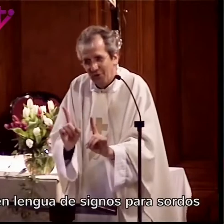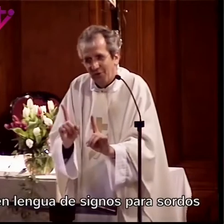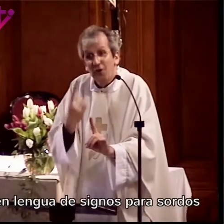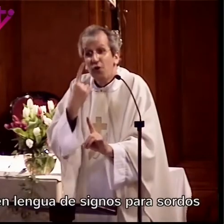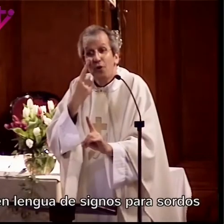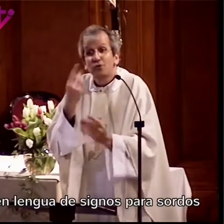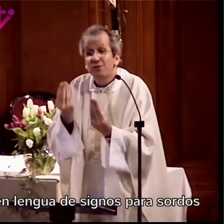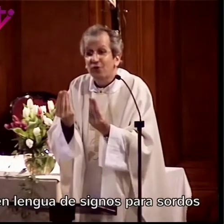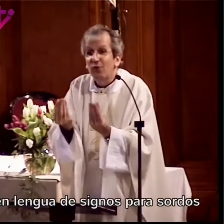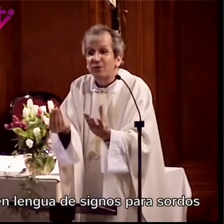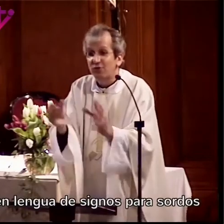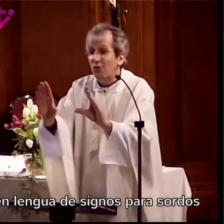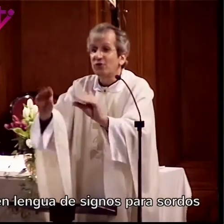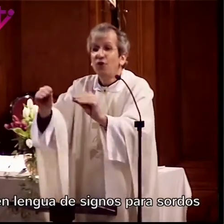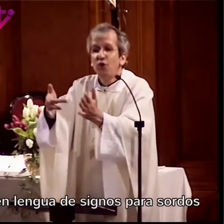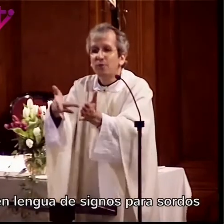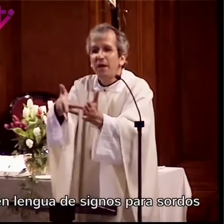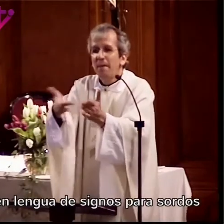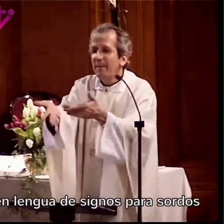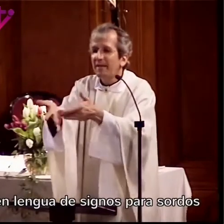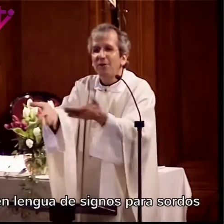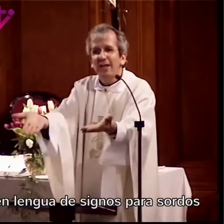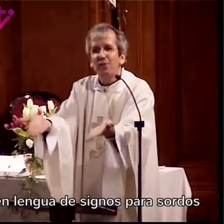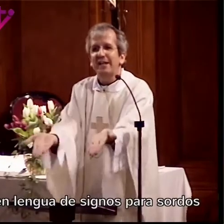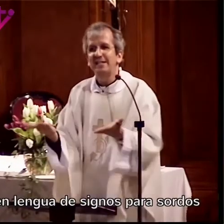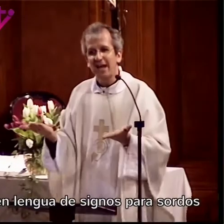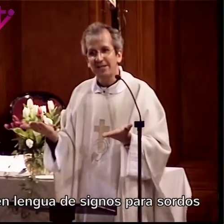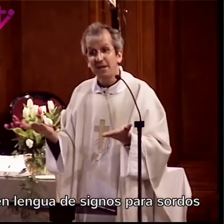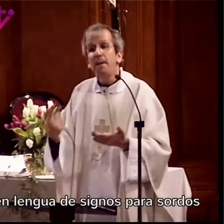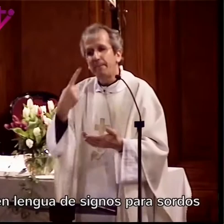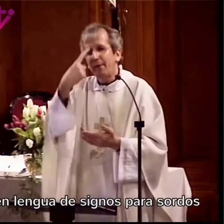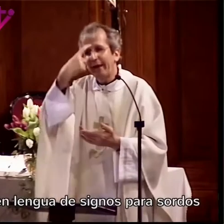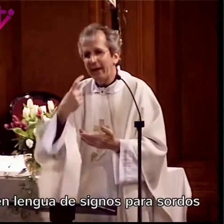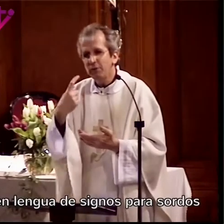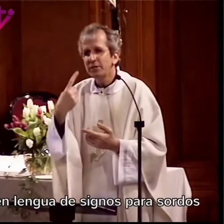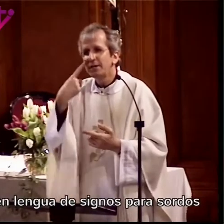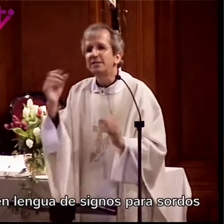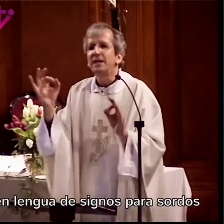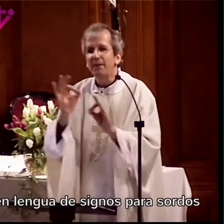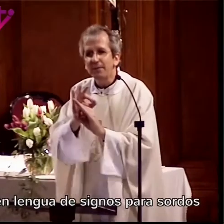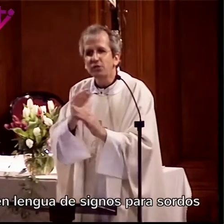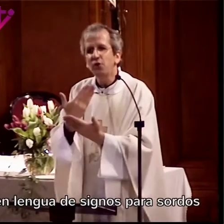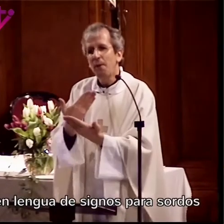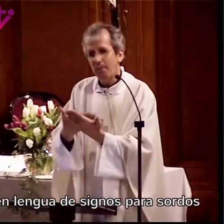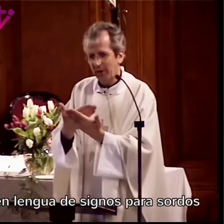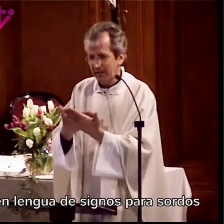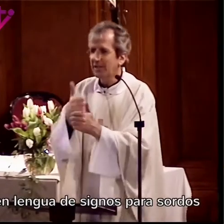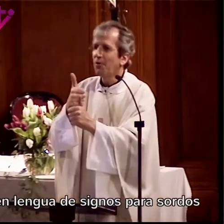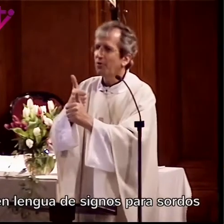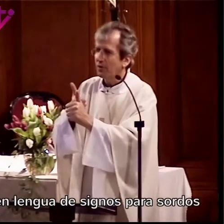no hemos visto con nuestros ojos no hemos metido el dedo en las llagas pero creemos sin haber visto por el testimonio de los